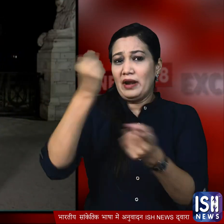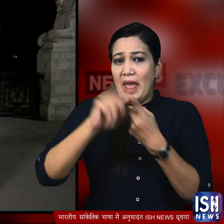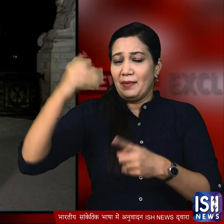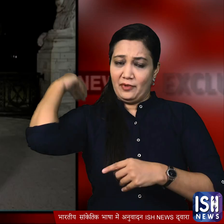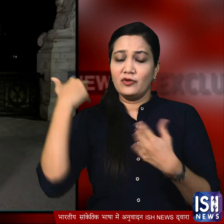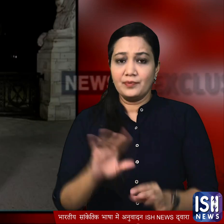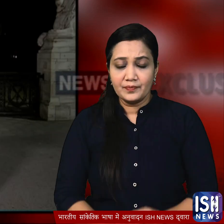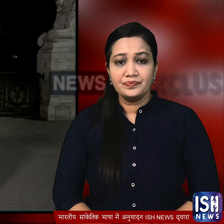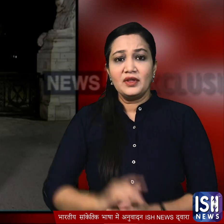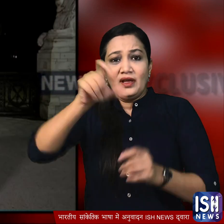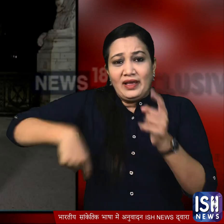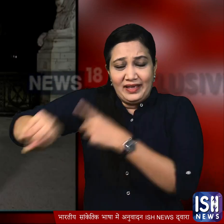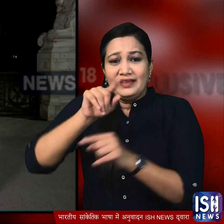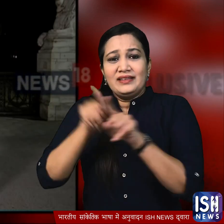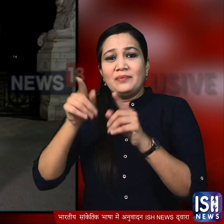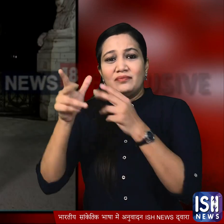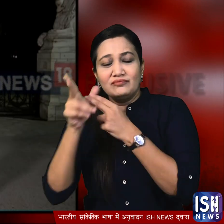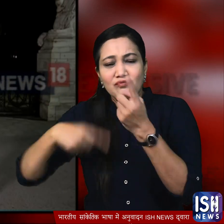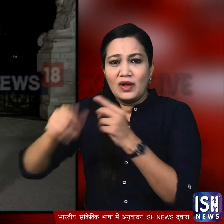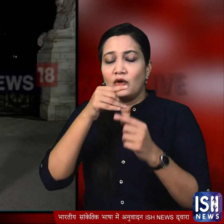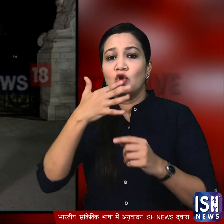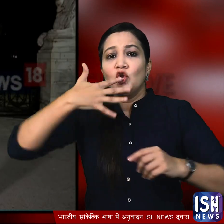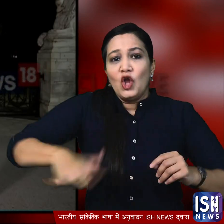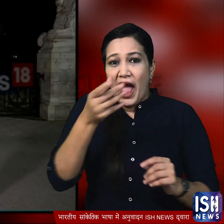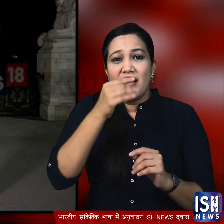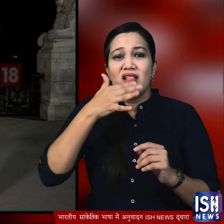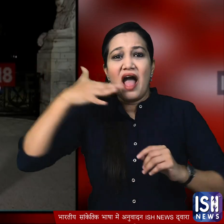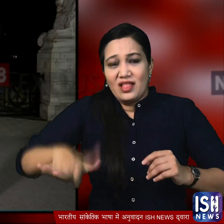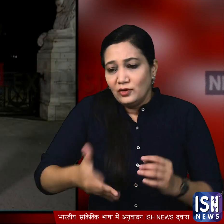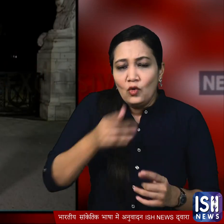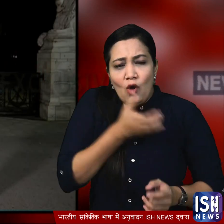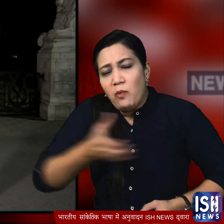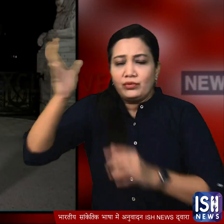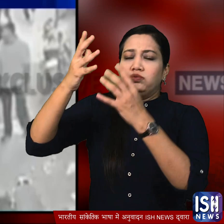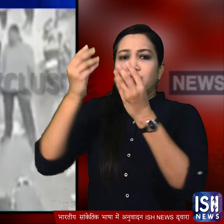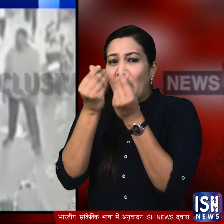हुई इस घटना में सभी कैदी वहां तैनात सुरक्षा कर्मियों की आंखों में मिर्च पाउडर डालकर फरार हुए थे,